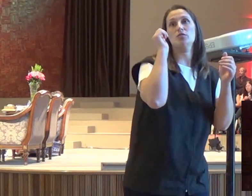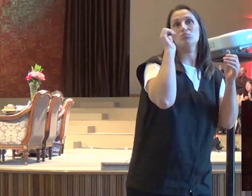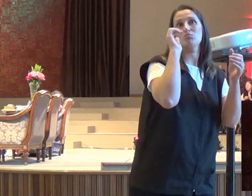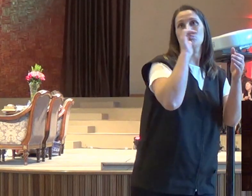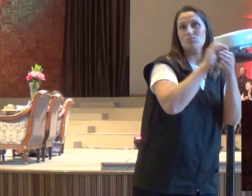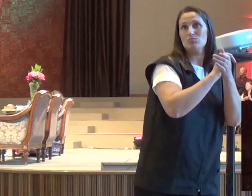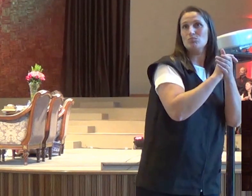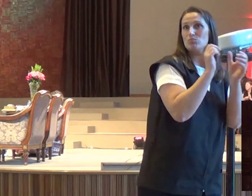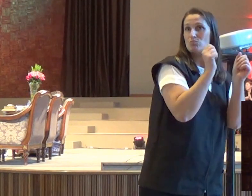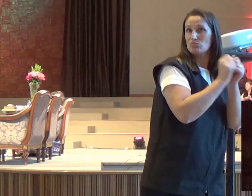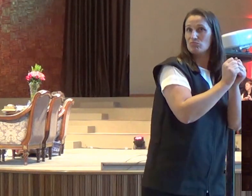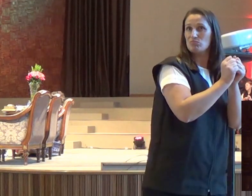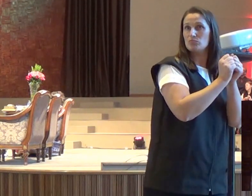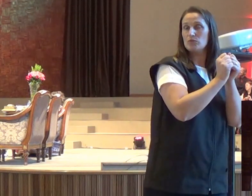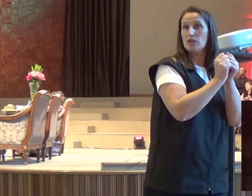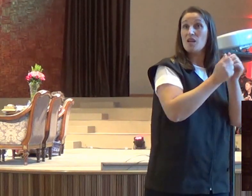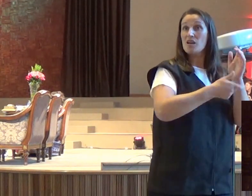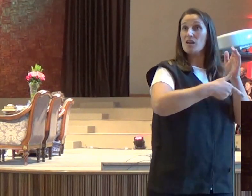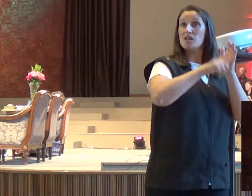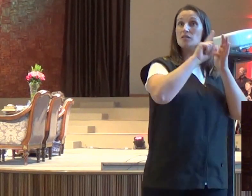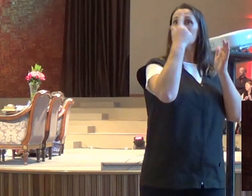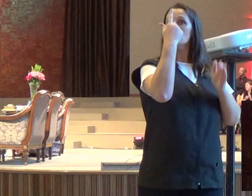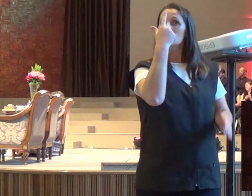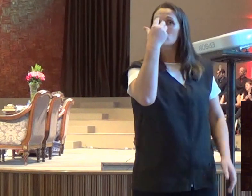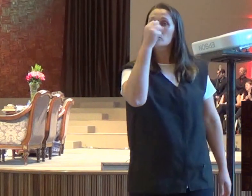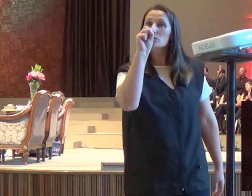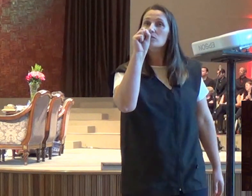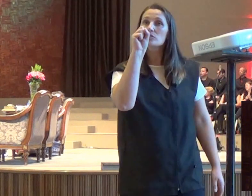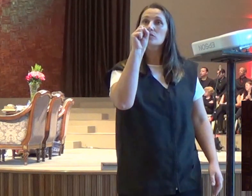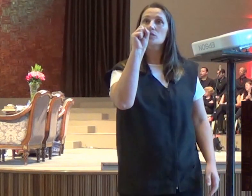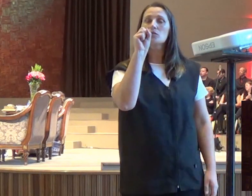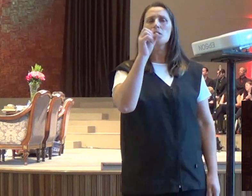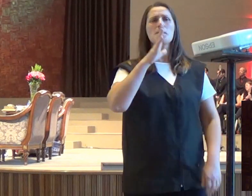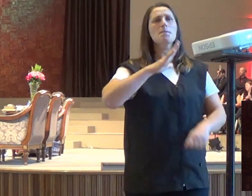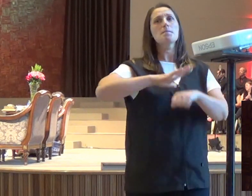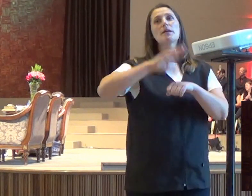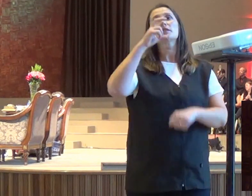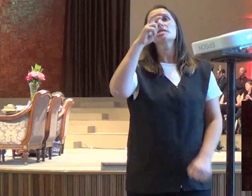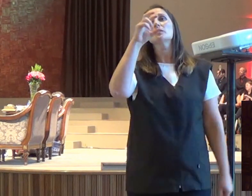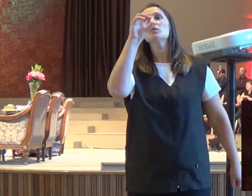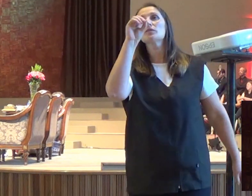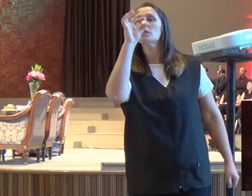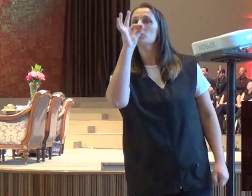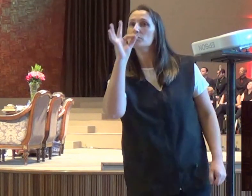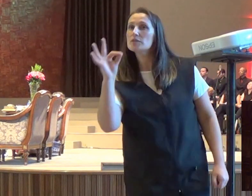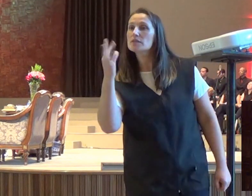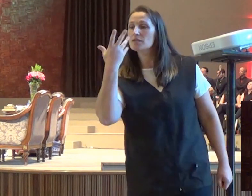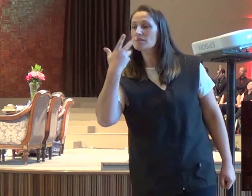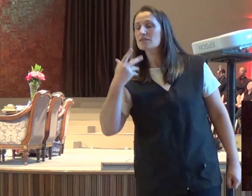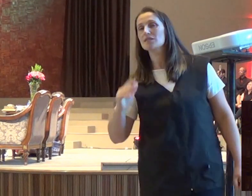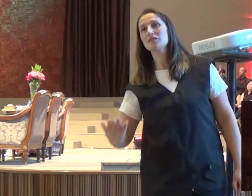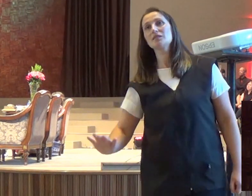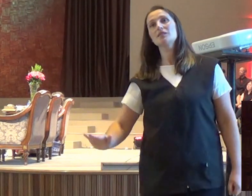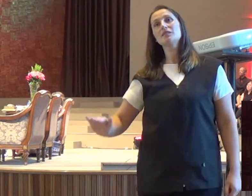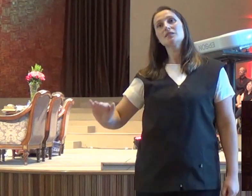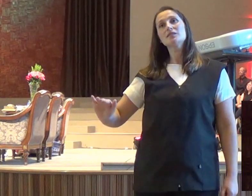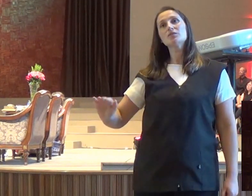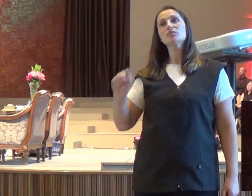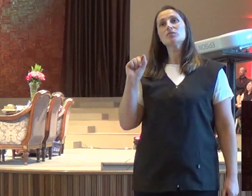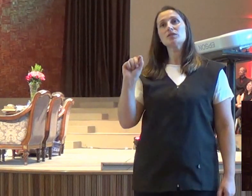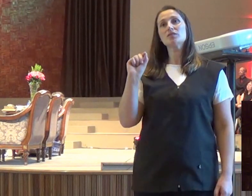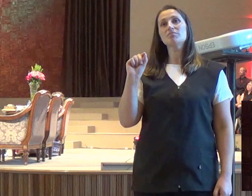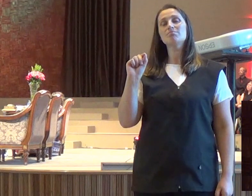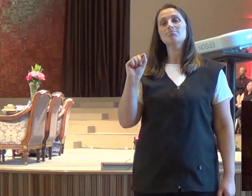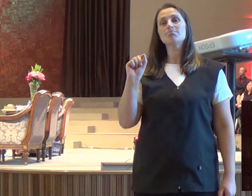E antes de completarem 18 anos, mais de 50% das crianças gastará uma